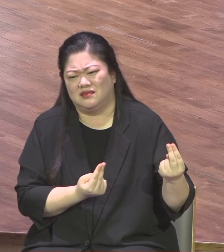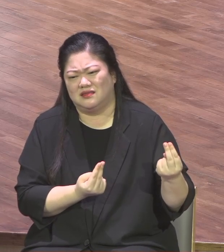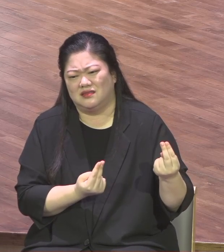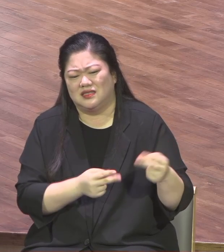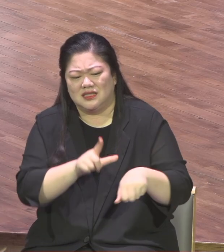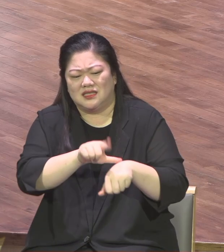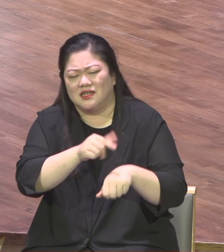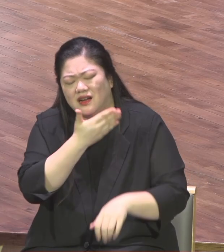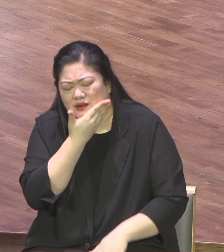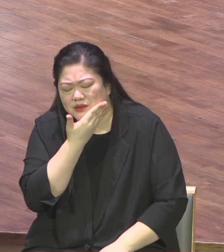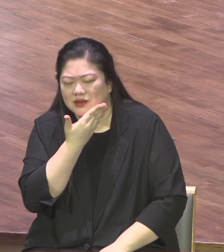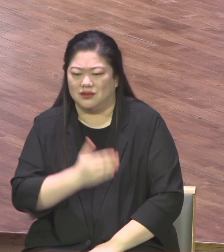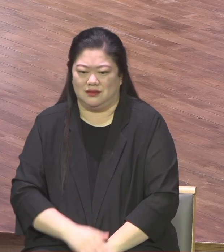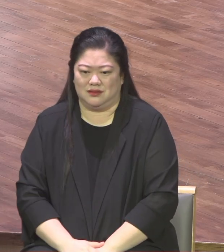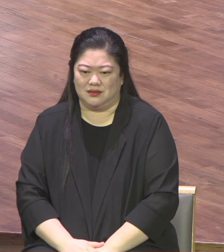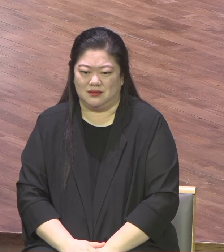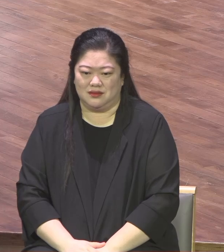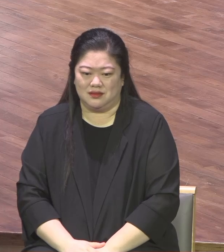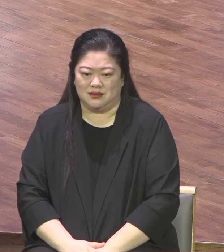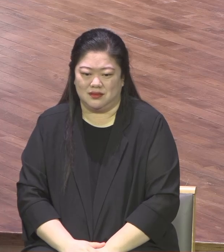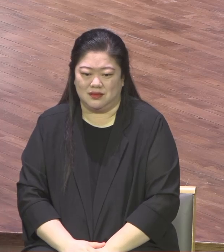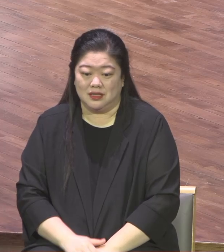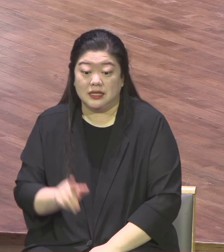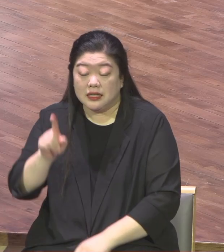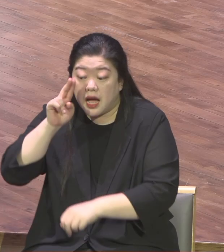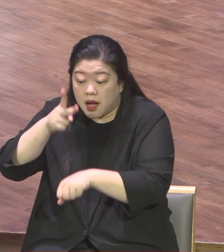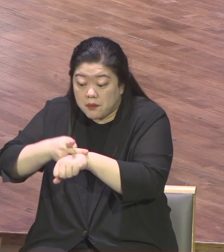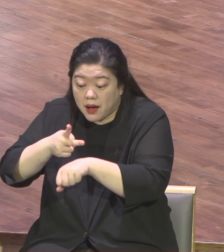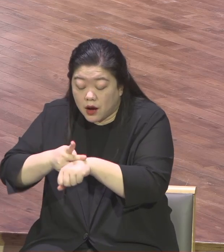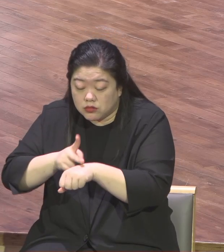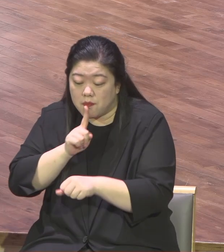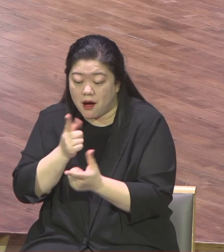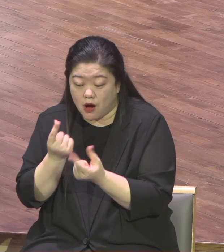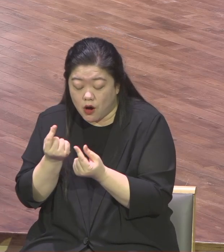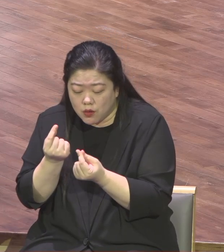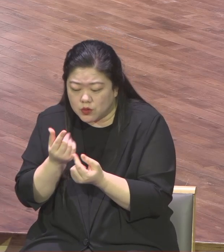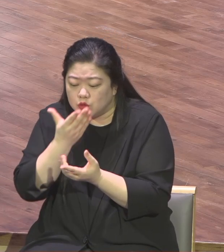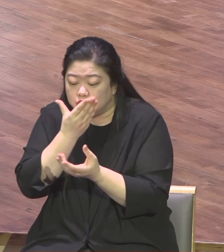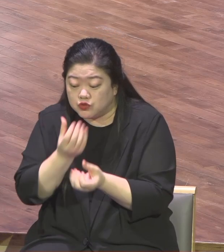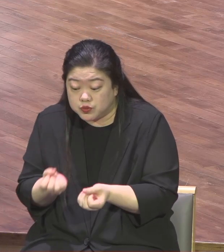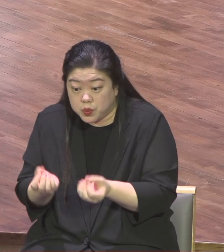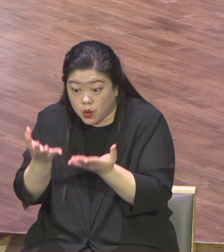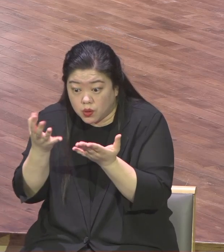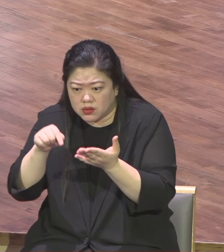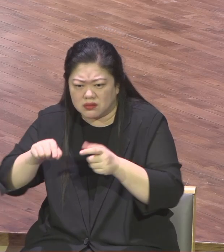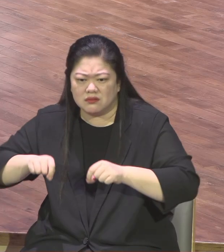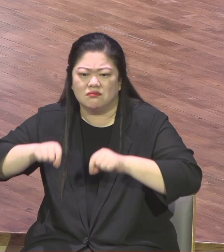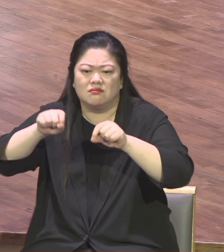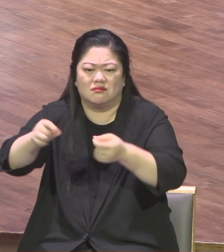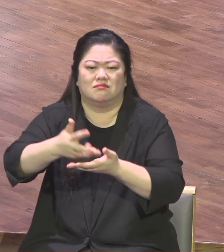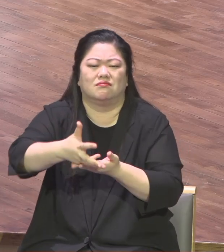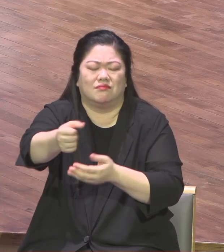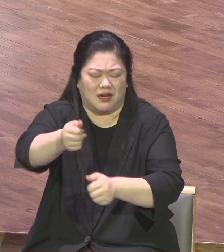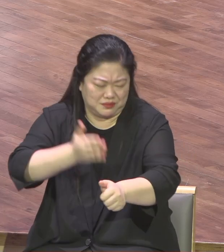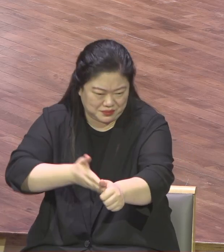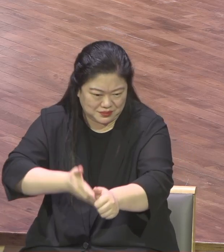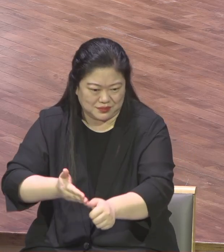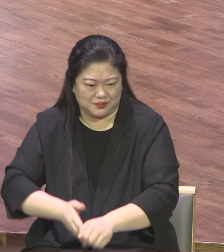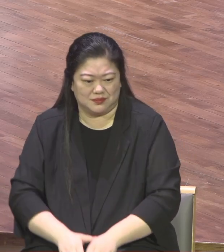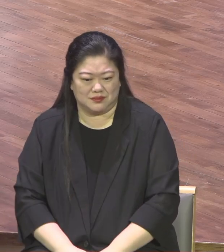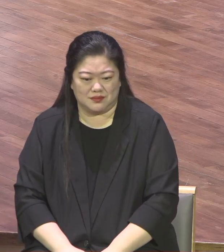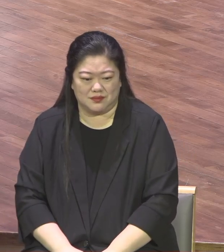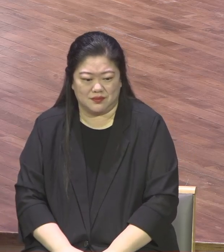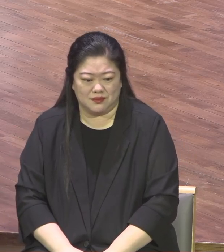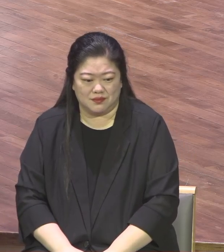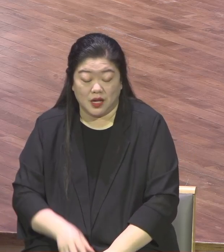비밀을 여러분이 체험하시길 바랍니다. 이 강단 말씀을 여러분 꽉 잡으세요. 언약 기도를 통해서 내 삶에